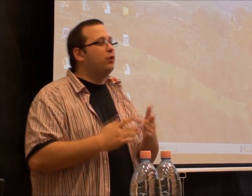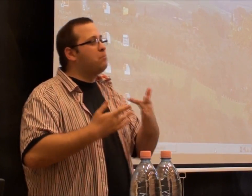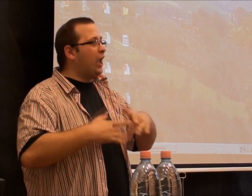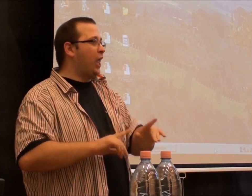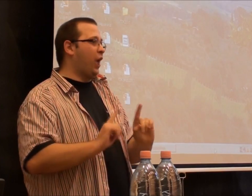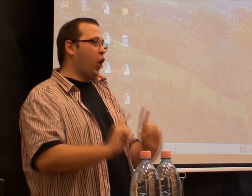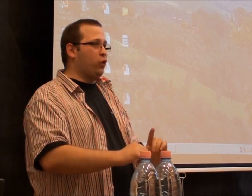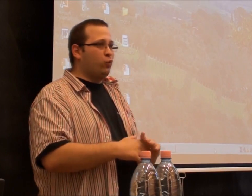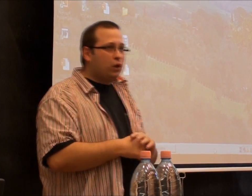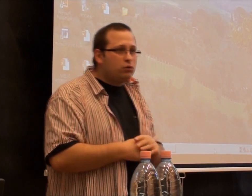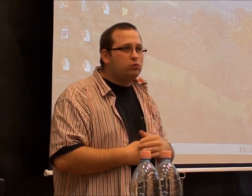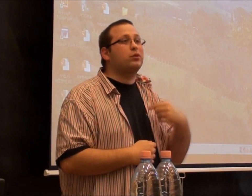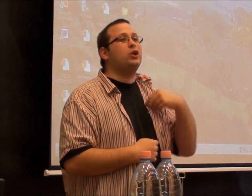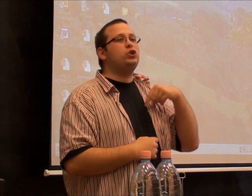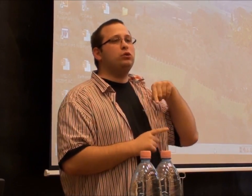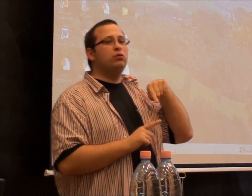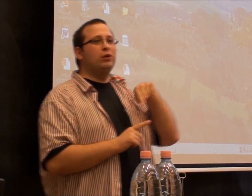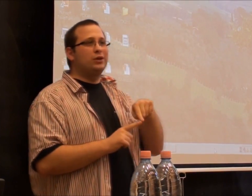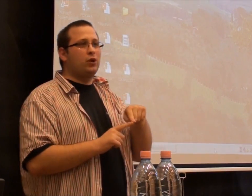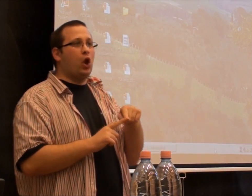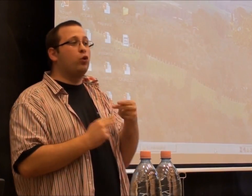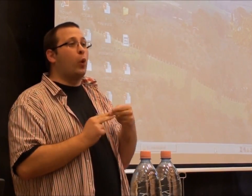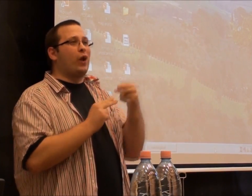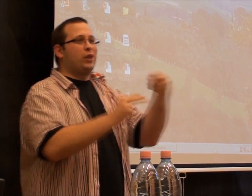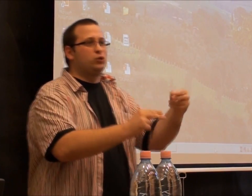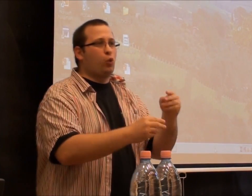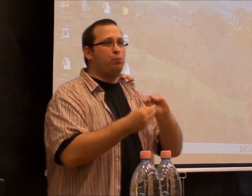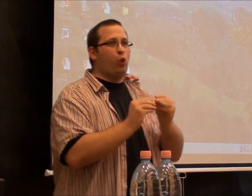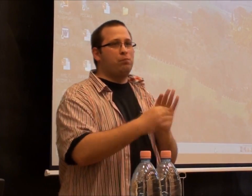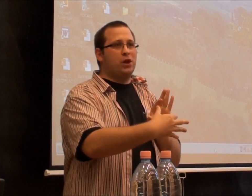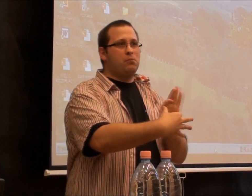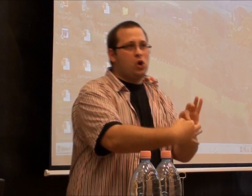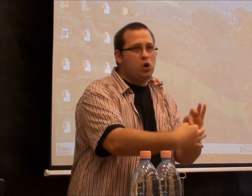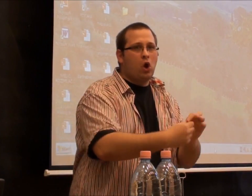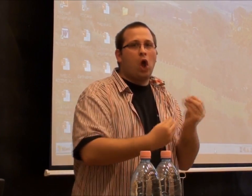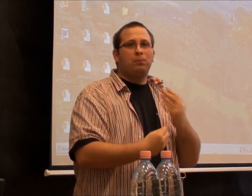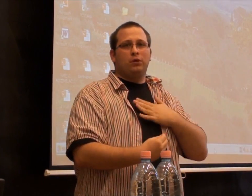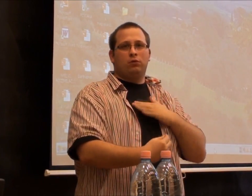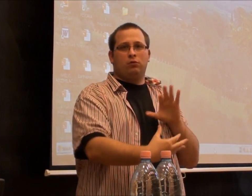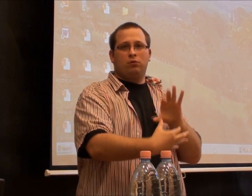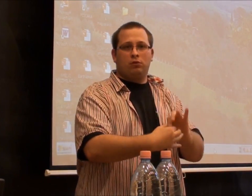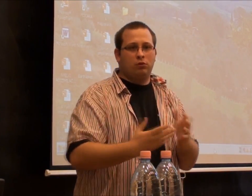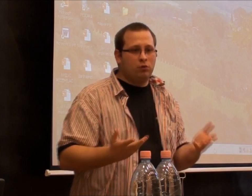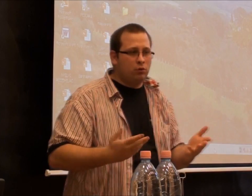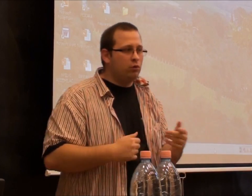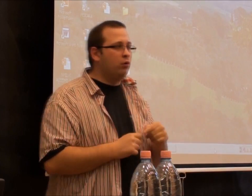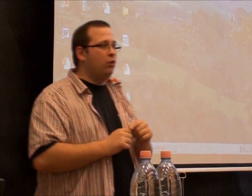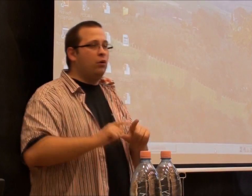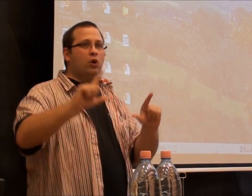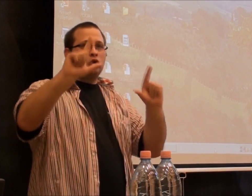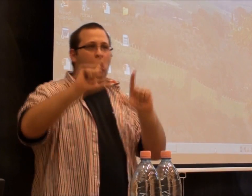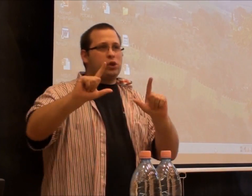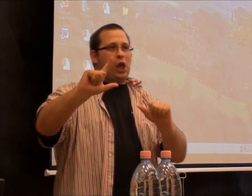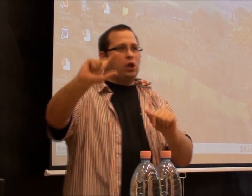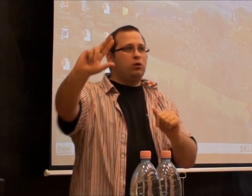kalappal megállják a helyüket. És itt a következő probléma, amiről szeretnék beszélni,